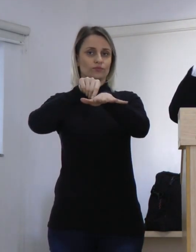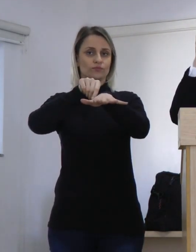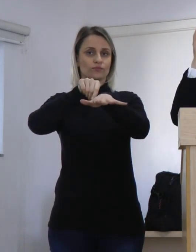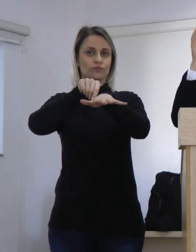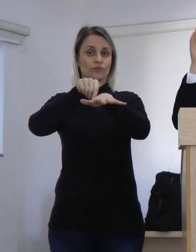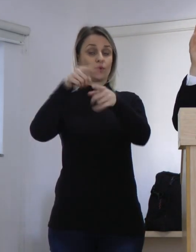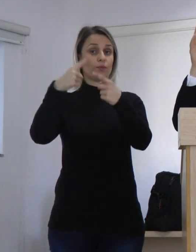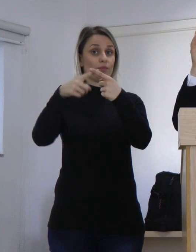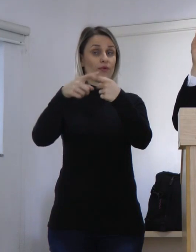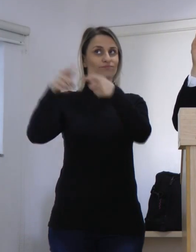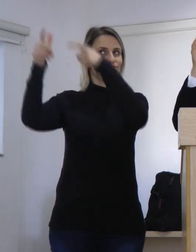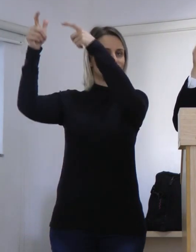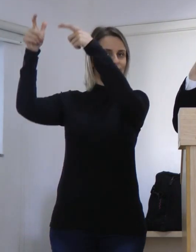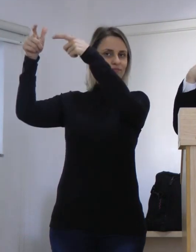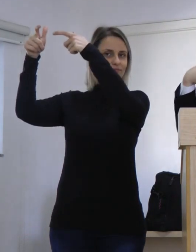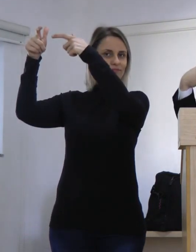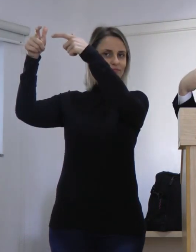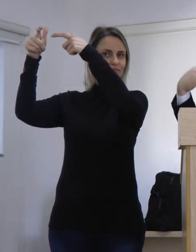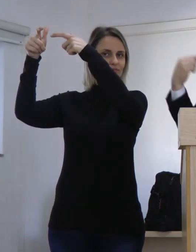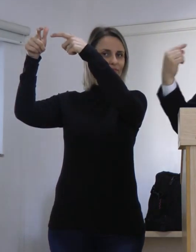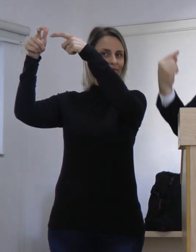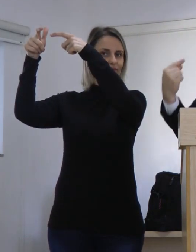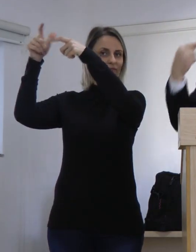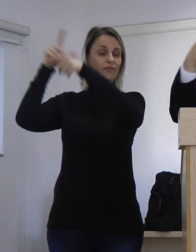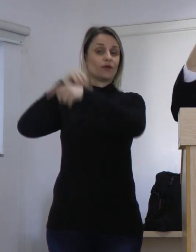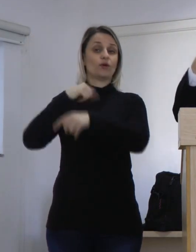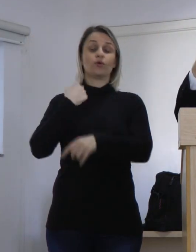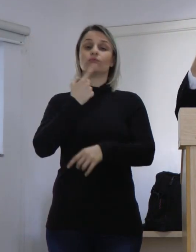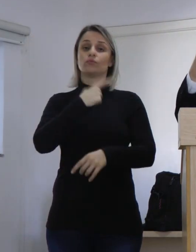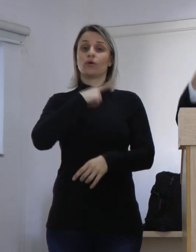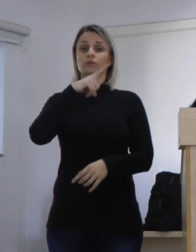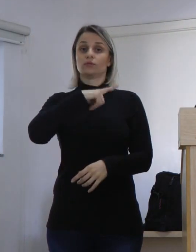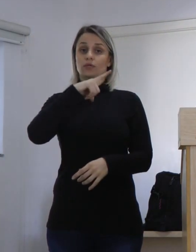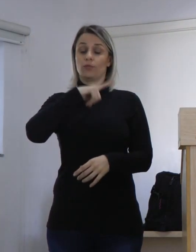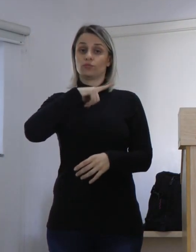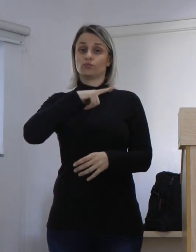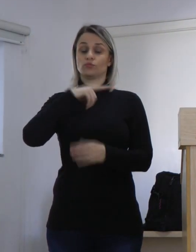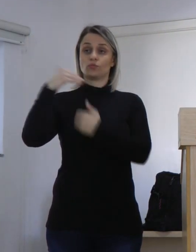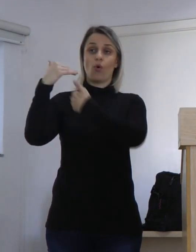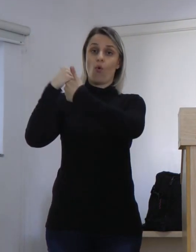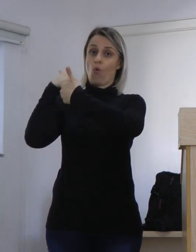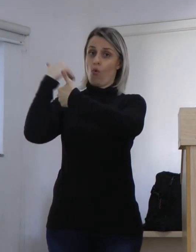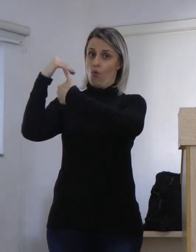mundo espiritual, nós, aconselhados pelos nossos mentores,